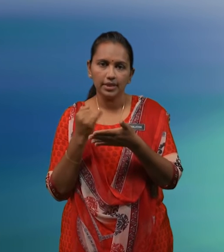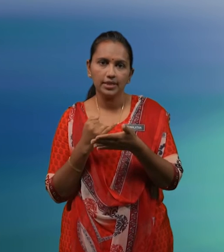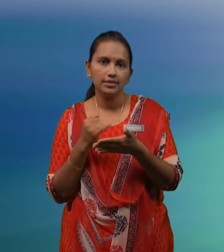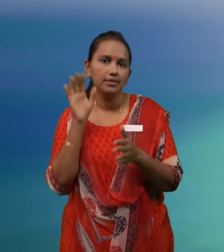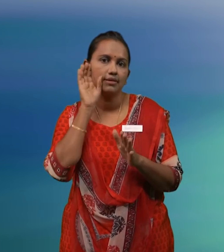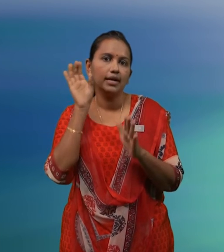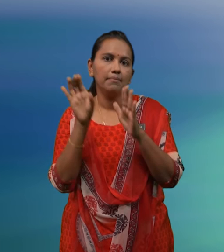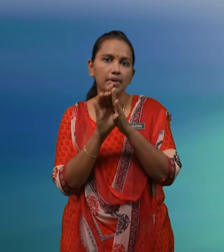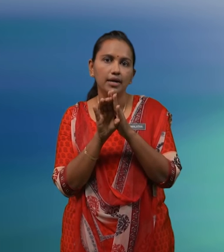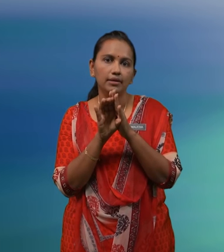melukis gambar